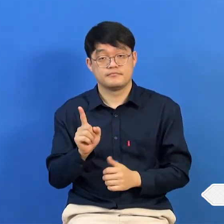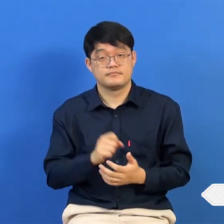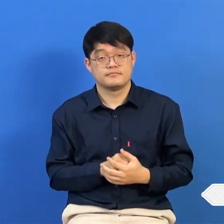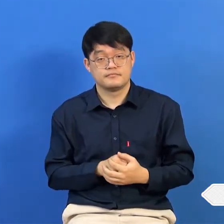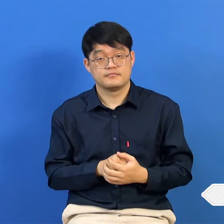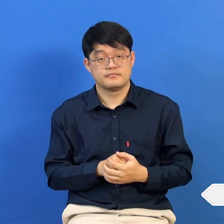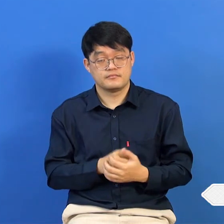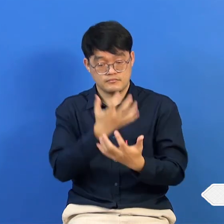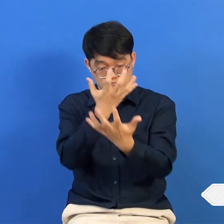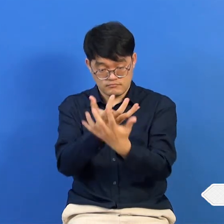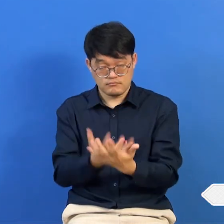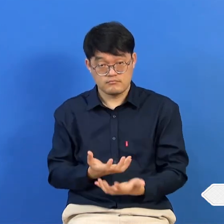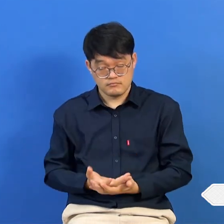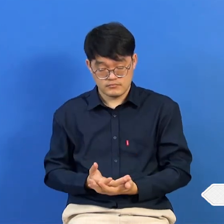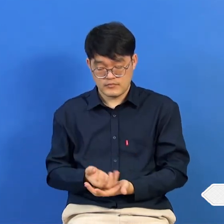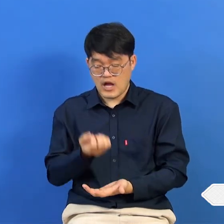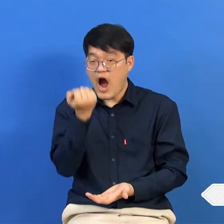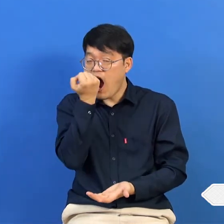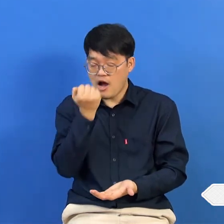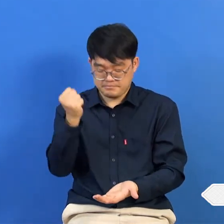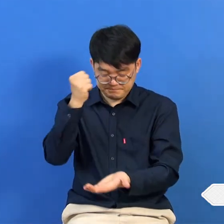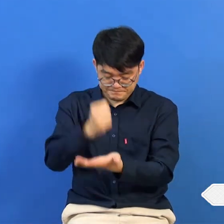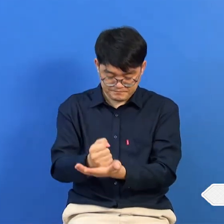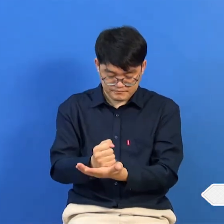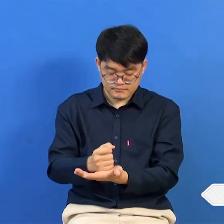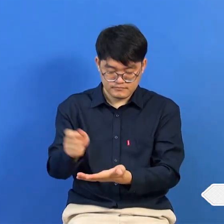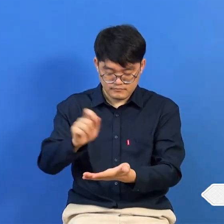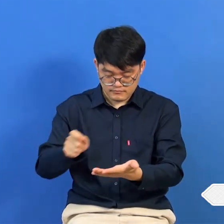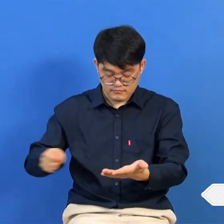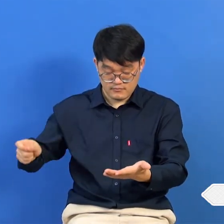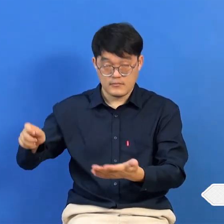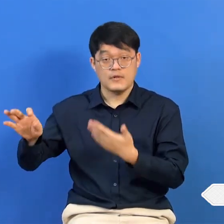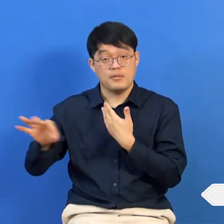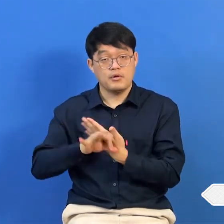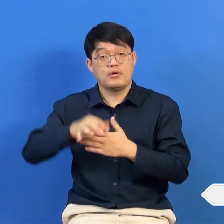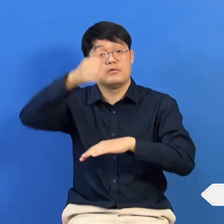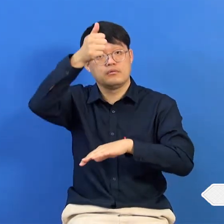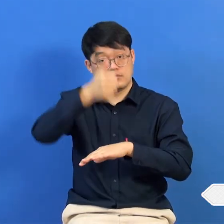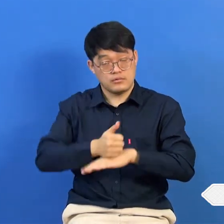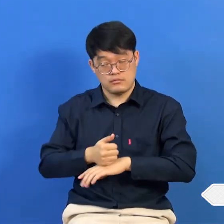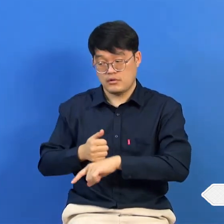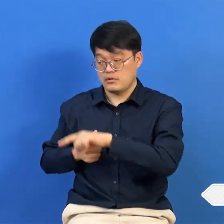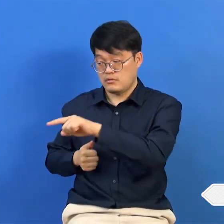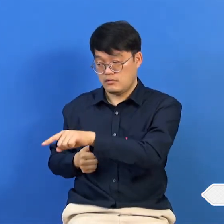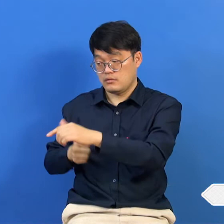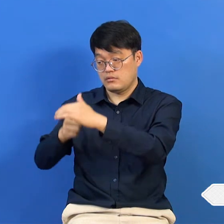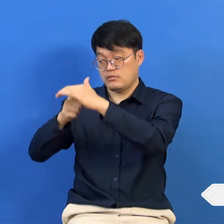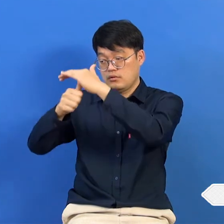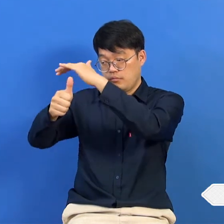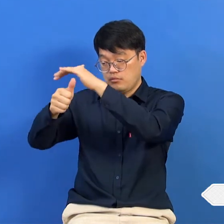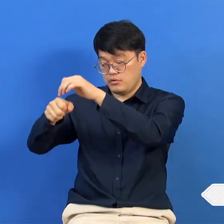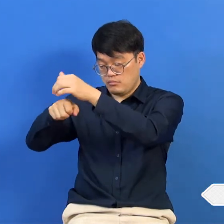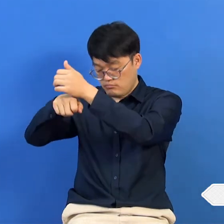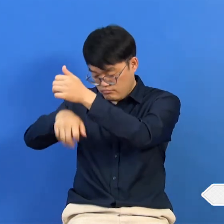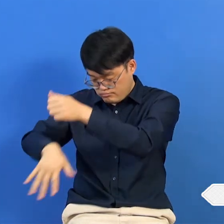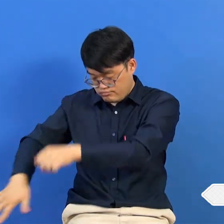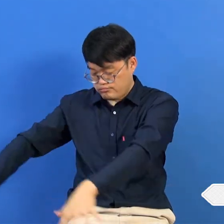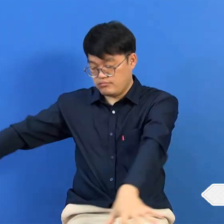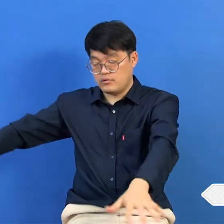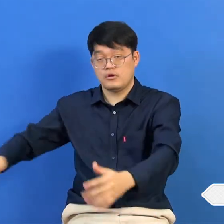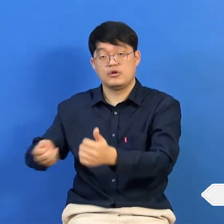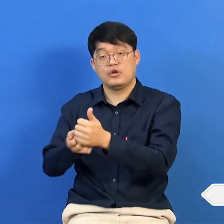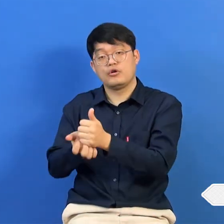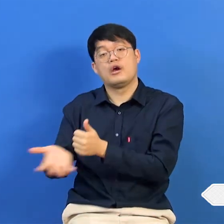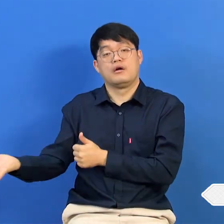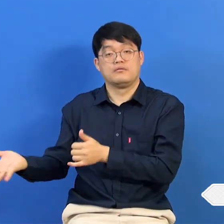이 서류에 도장을 찍고 그렇게 하면 그 결과는 조합원 모두에게 그대로 미칩니다.